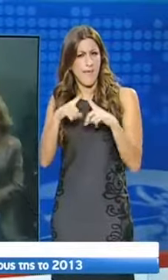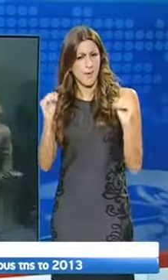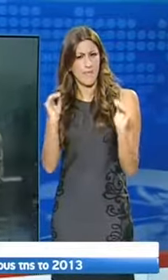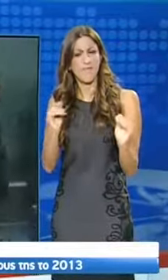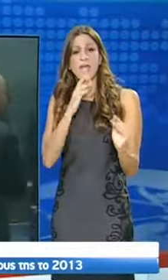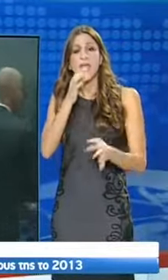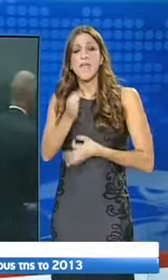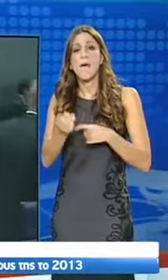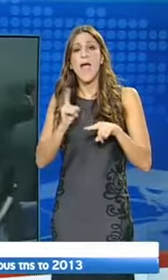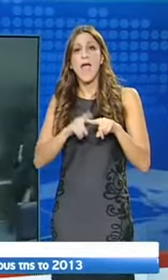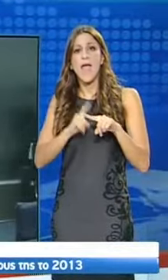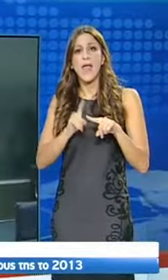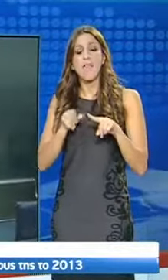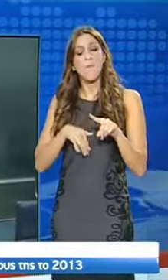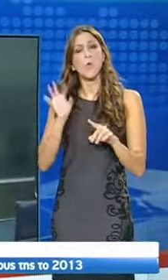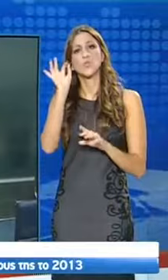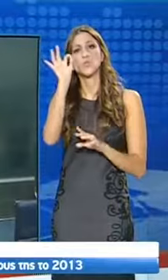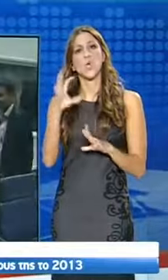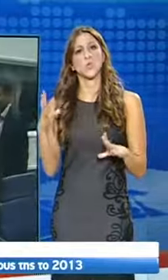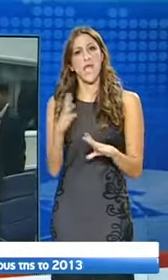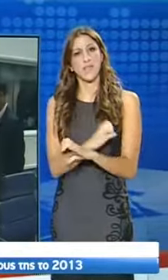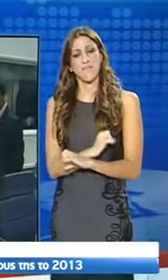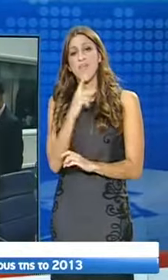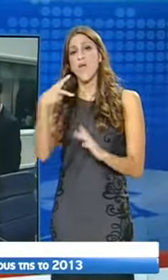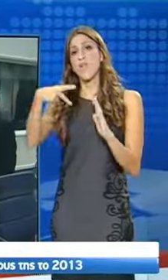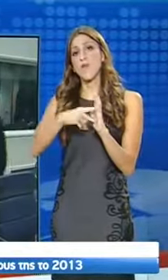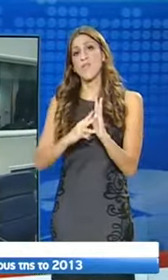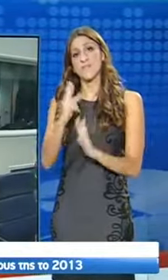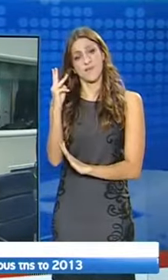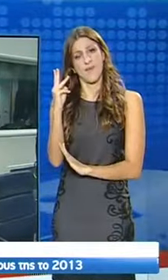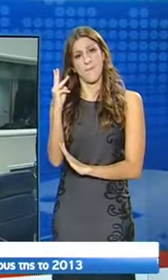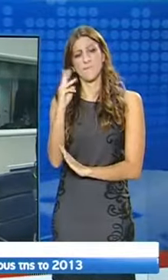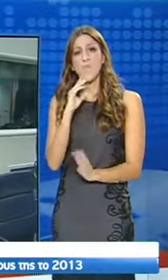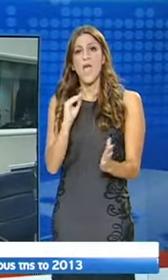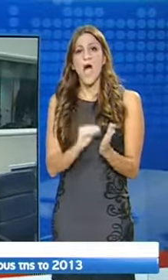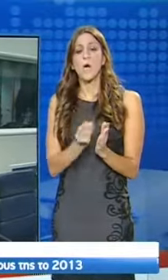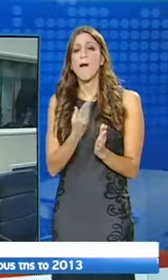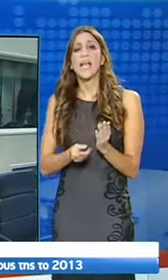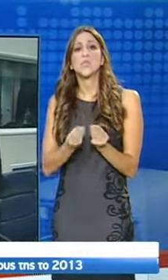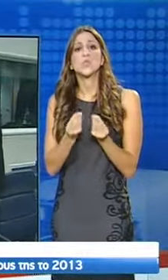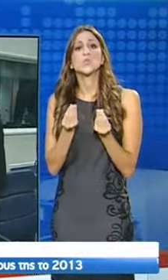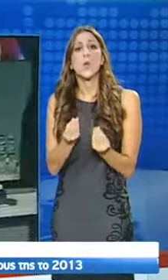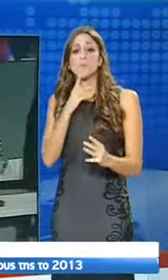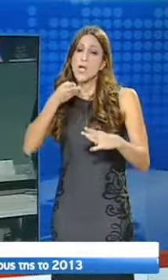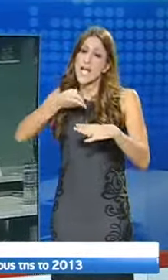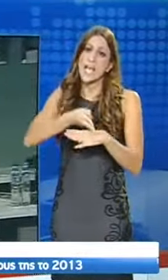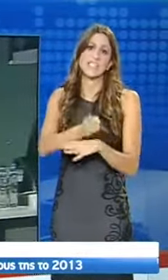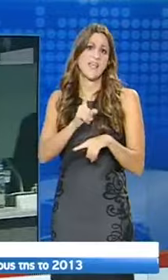να ανταποκριθεί στους δημοσιονομικούς της στόχους το 2013. Ο καλύτερος τρόπος για να ξεπεράσει την κρίση είναι να υλοποιεί